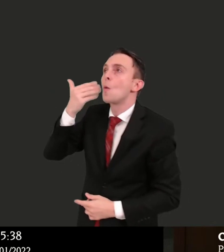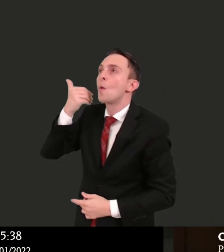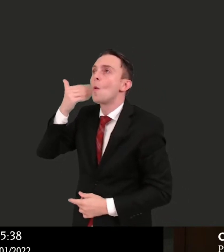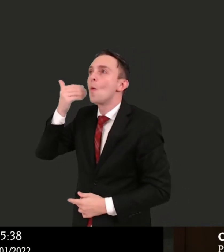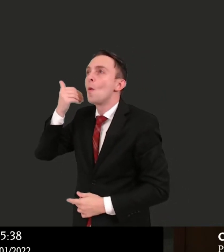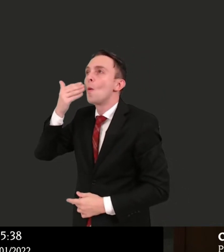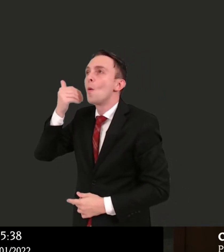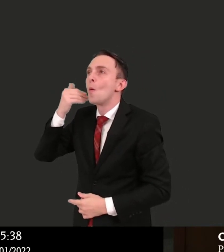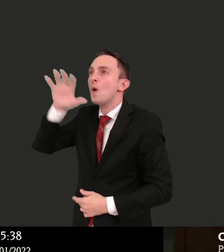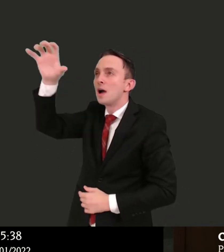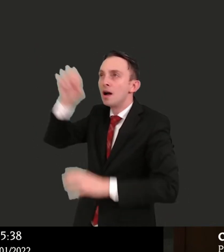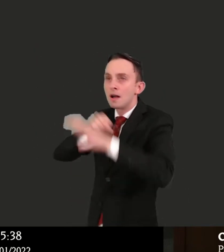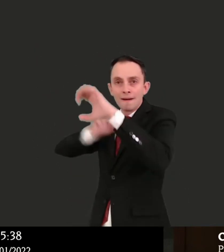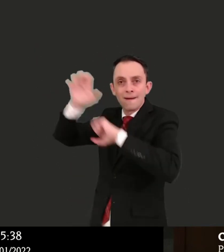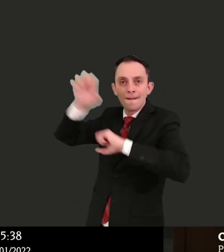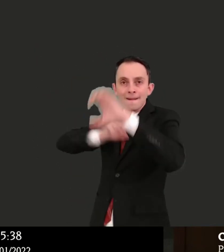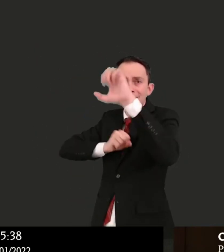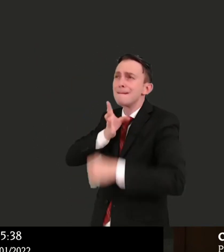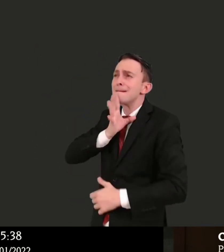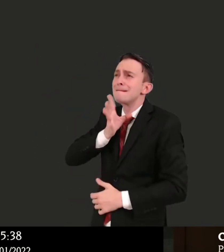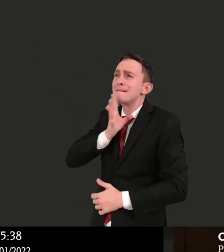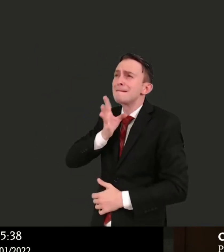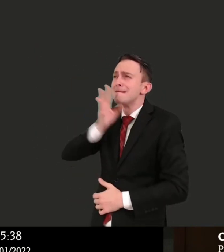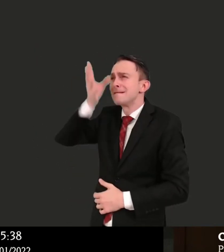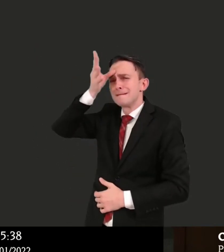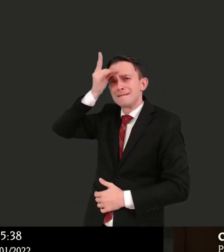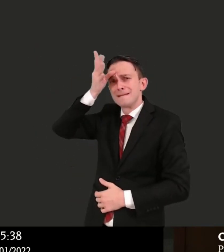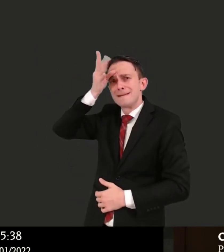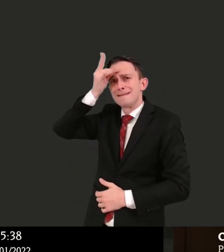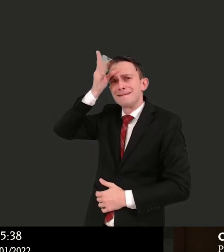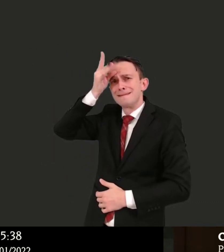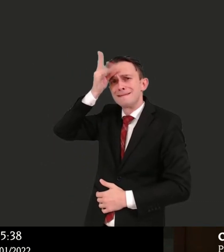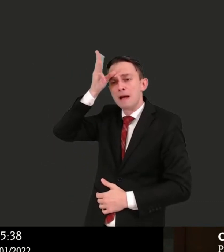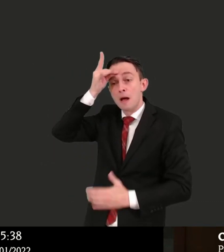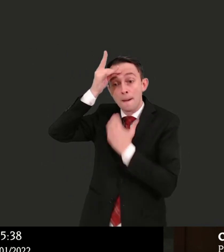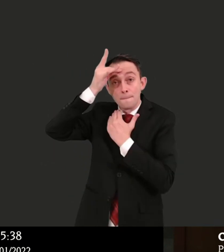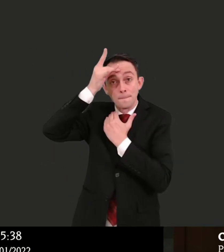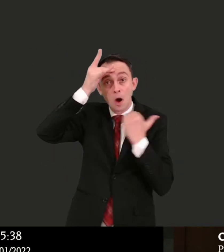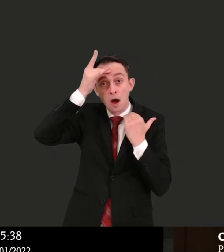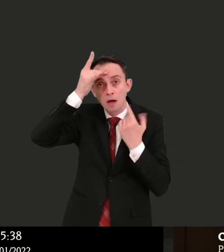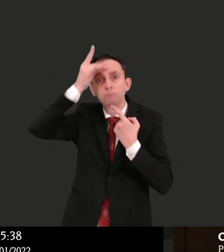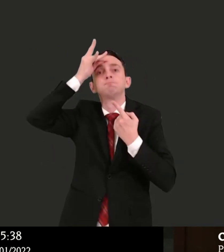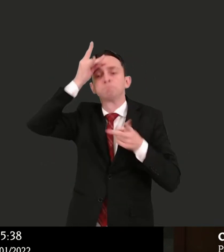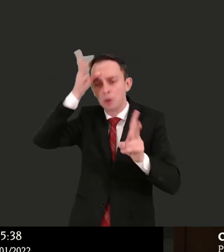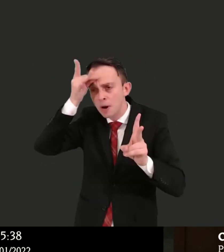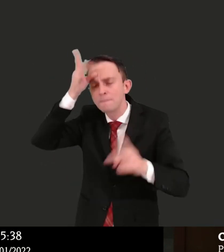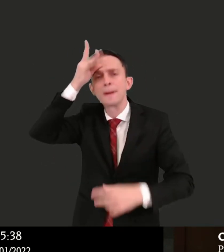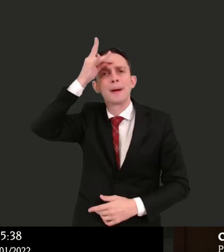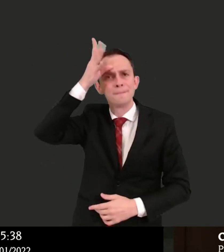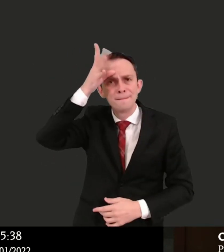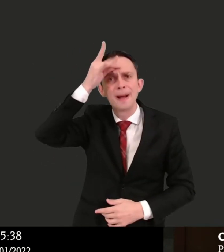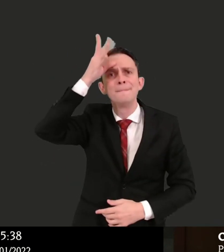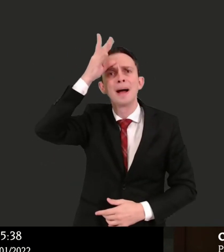Nos enchermos daquilo que é santo e puro. Quanto mais você carregar de Deus em